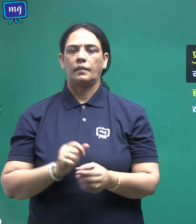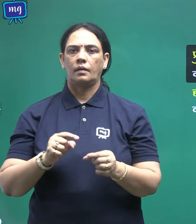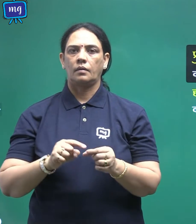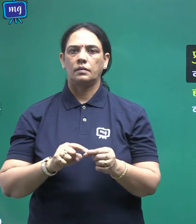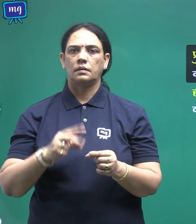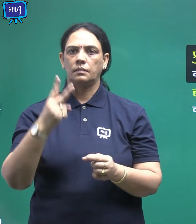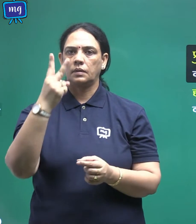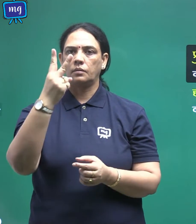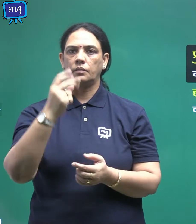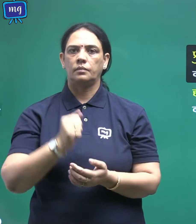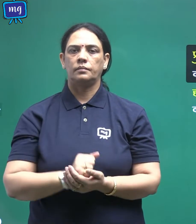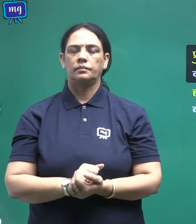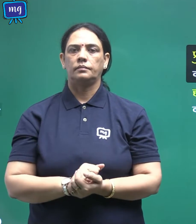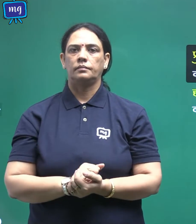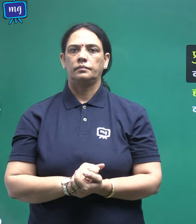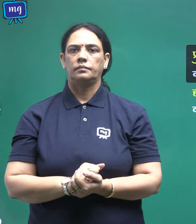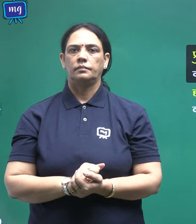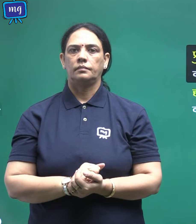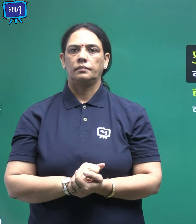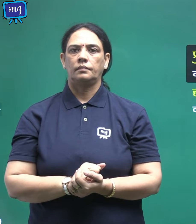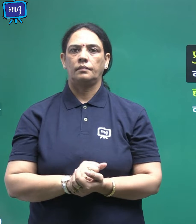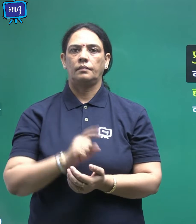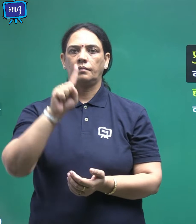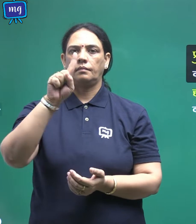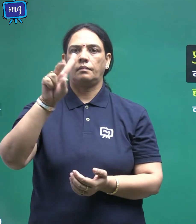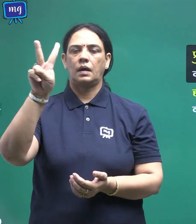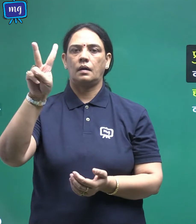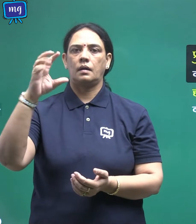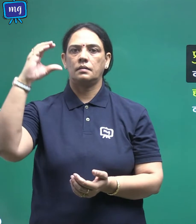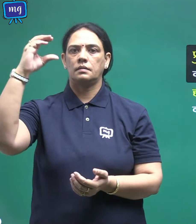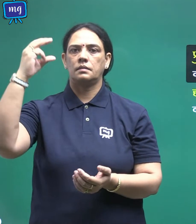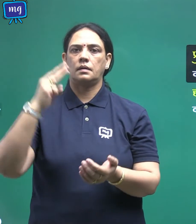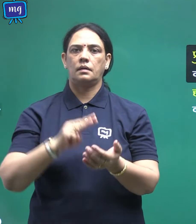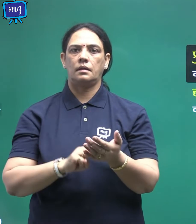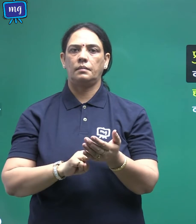2, 12 सेमी